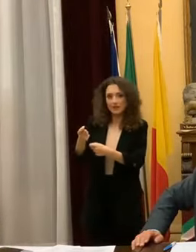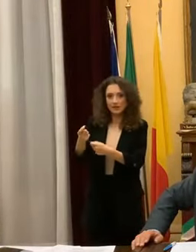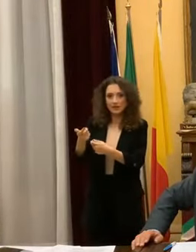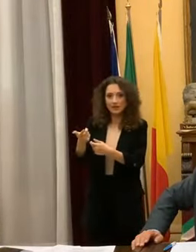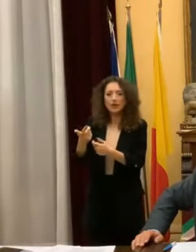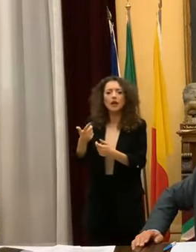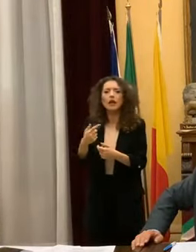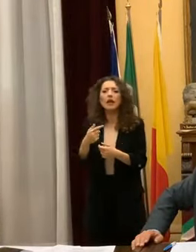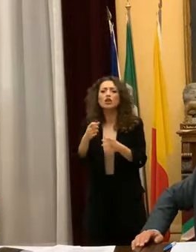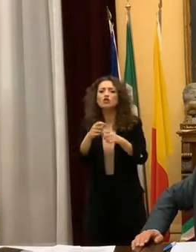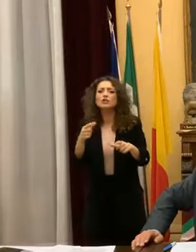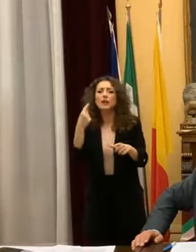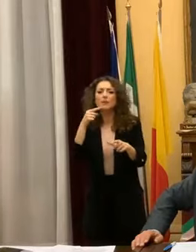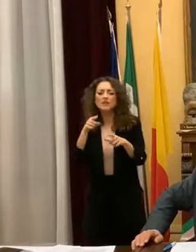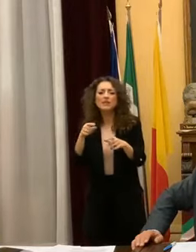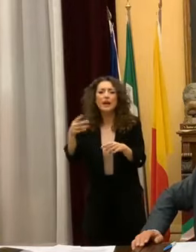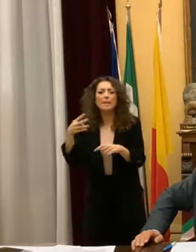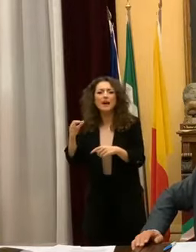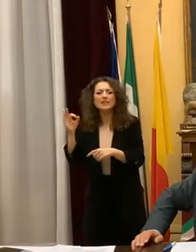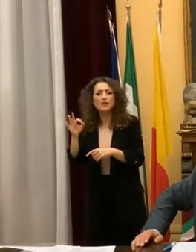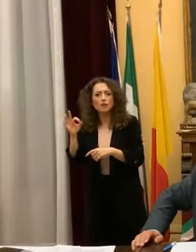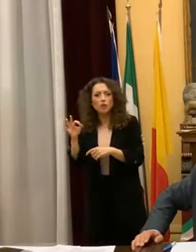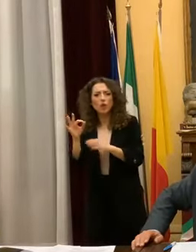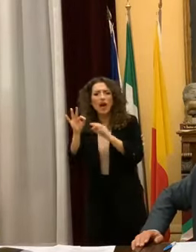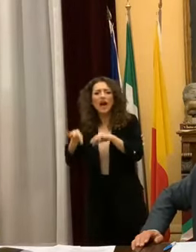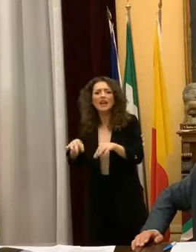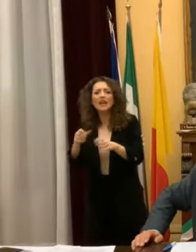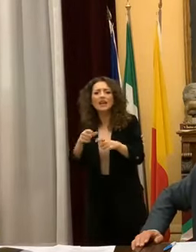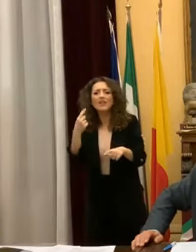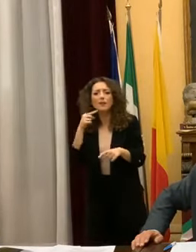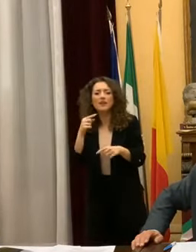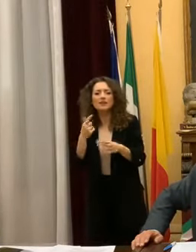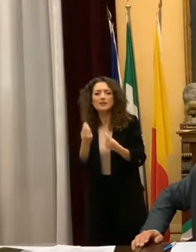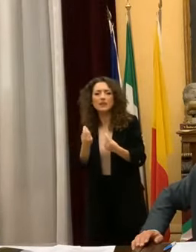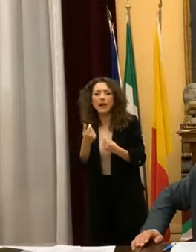Marzia Furnari, commissario Covid, arriva a Messina solo perché